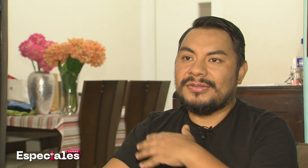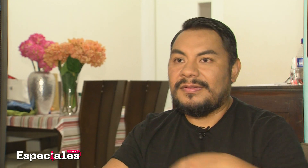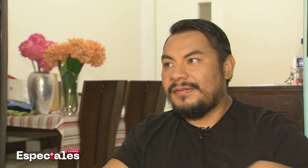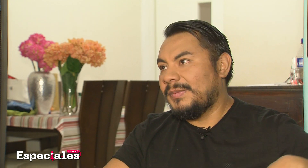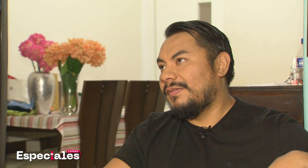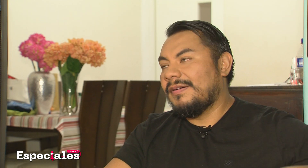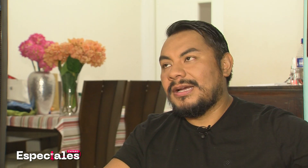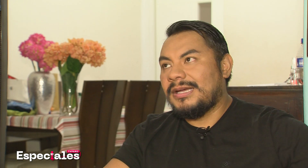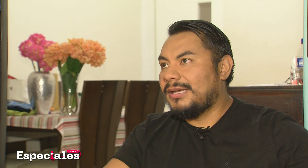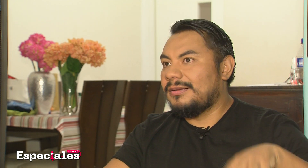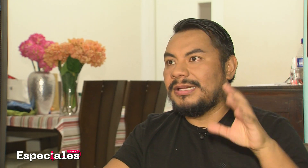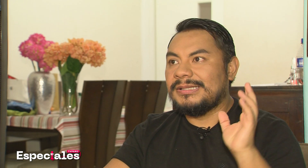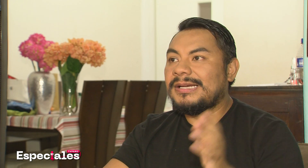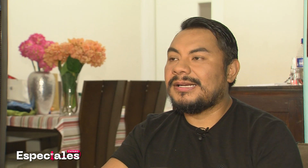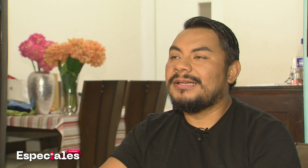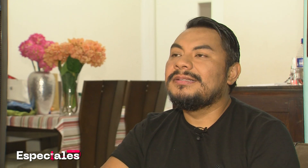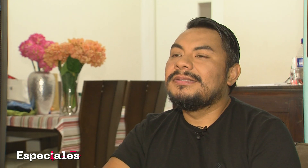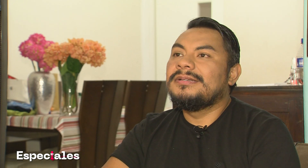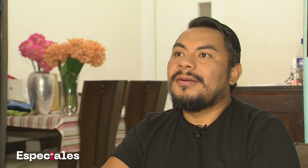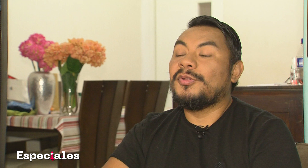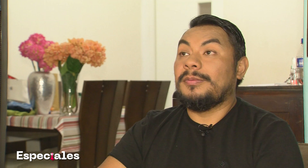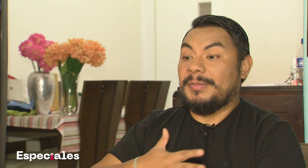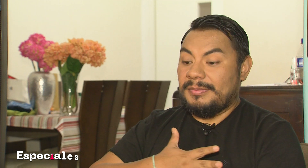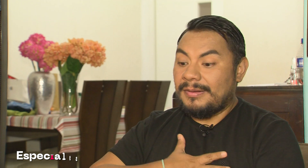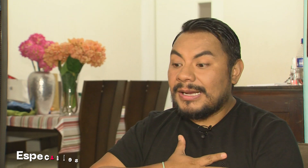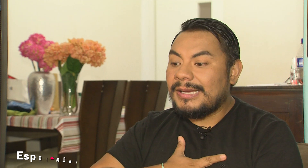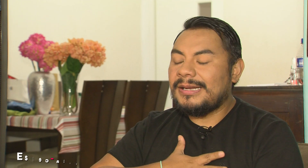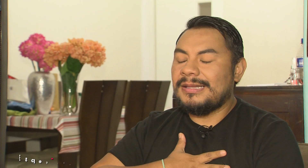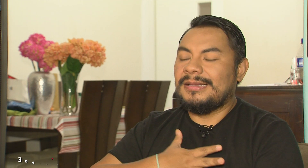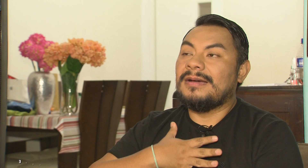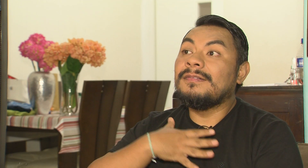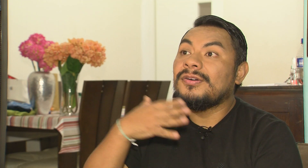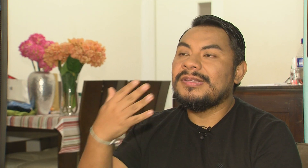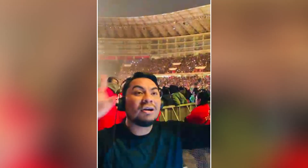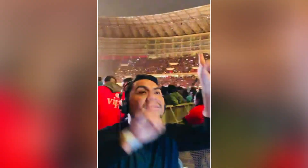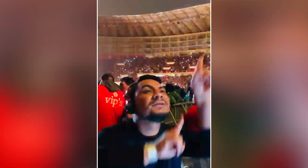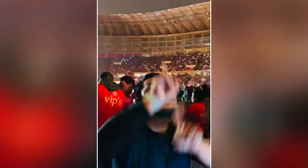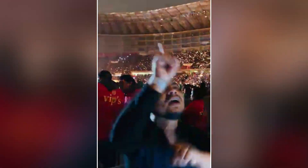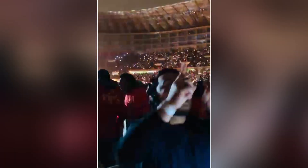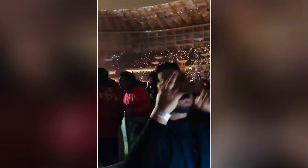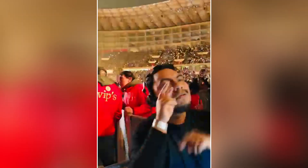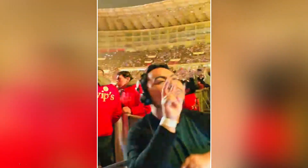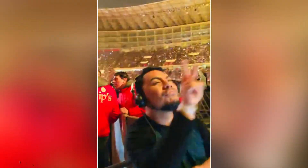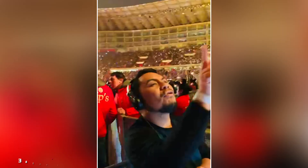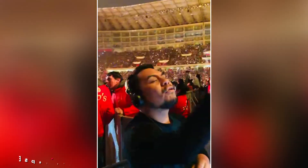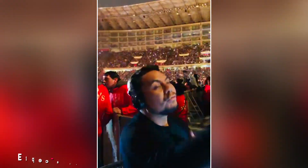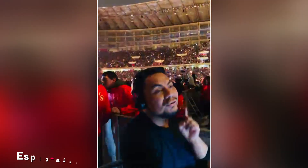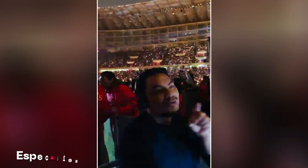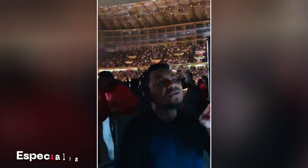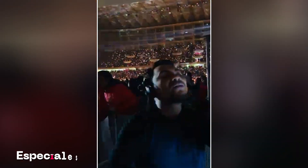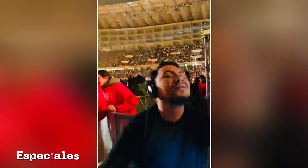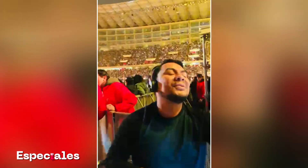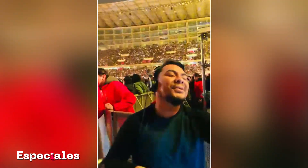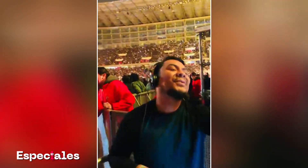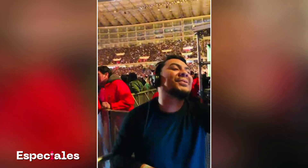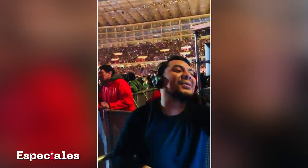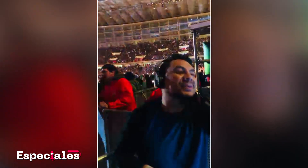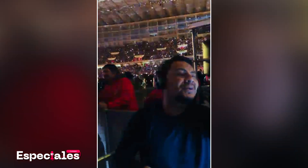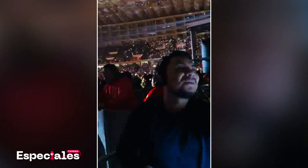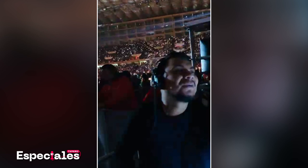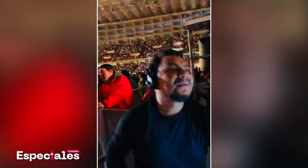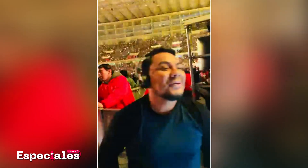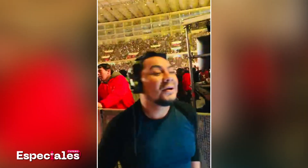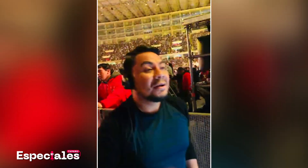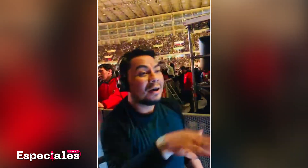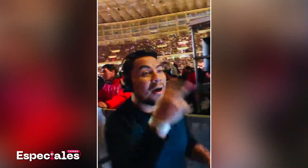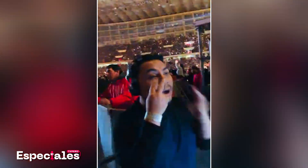bajo, cuando vibraba acá era la guitarra, cuando vibraba acá era la voz. Entonces era tecnología que nunca